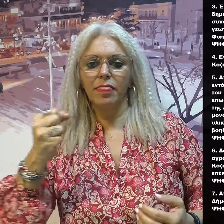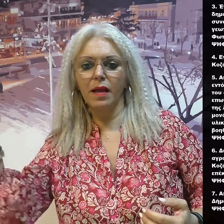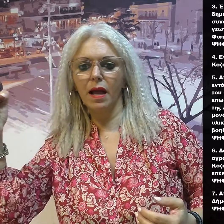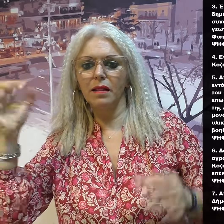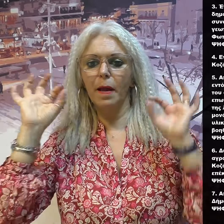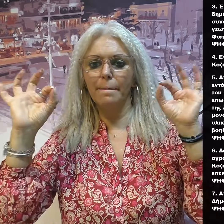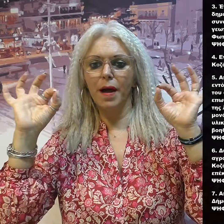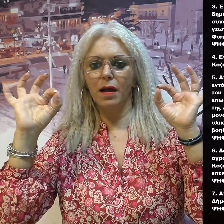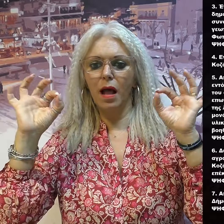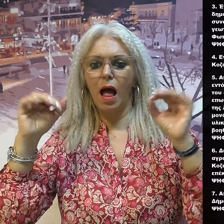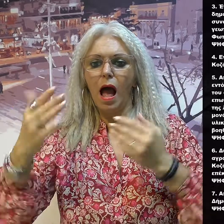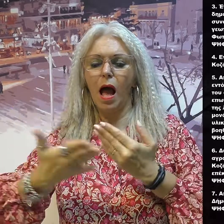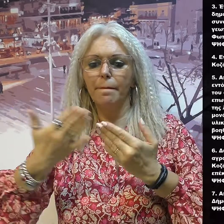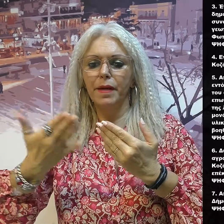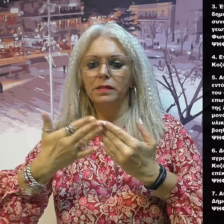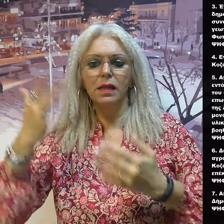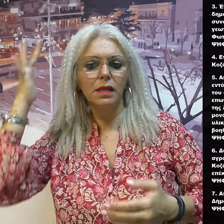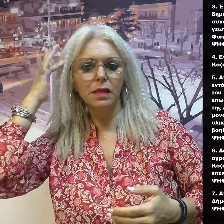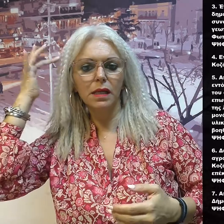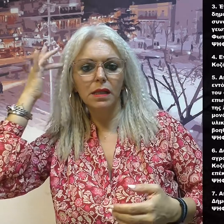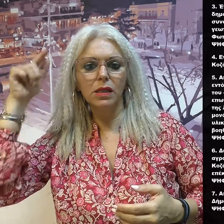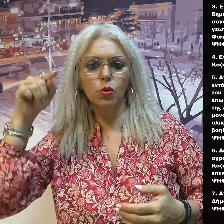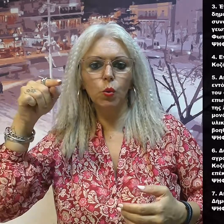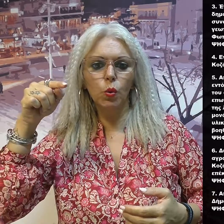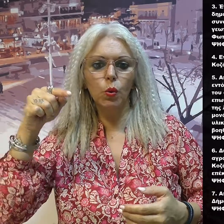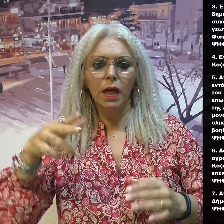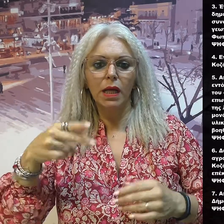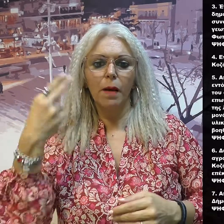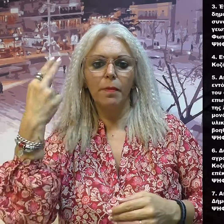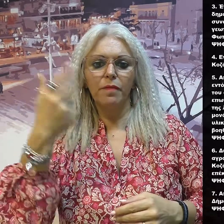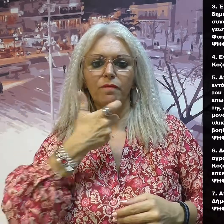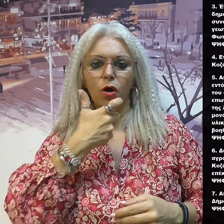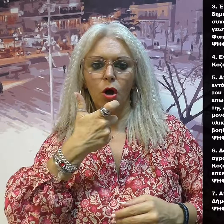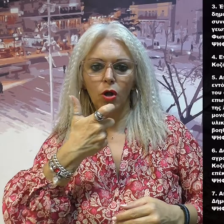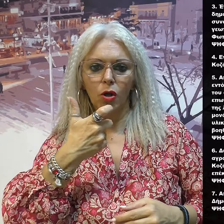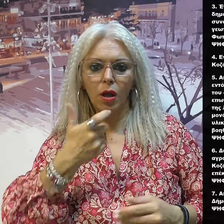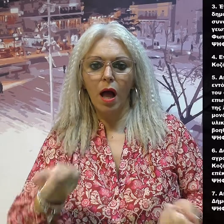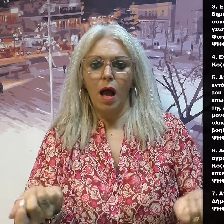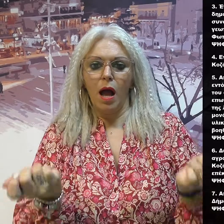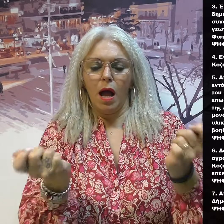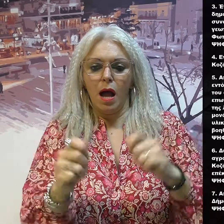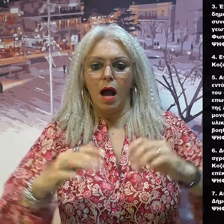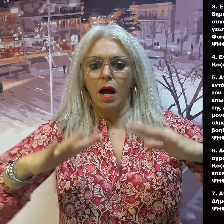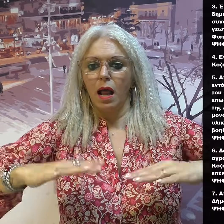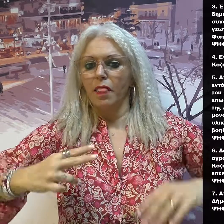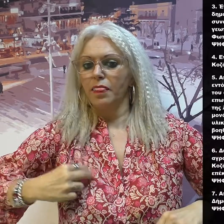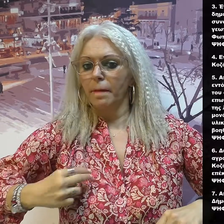Αγροκτήματος Κοινότητας Κύλων Κοζάνης στο Πανεπιστήμιο Δυτικής Μακεδονίας για την επέκταση των κτηριακών τους εγκαταστάσεων. Ψηφίστηκε